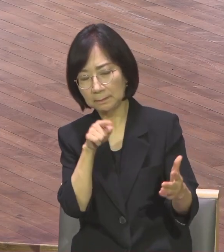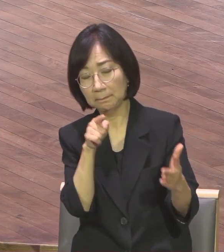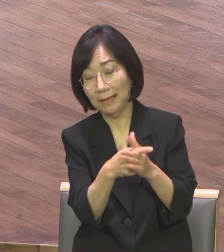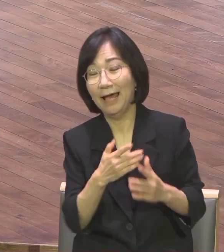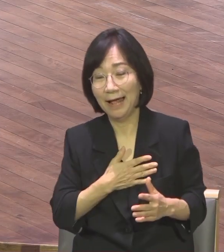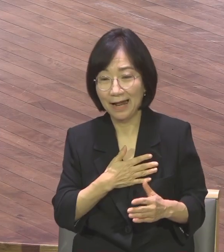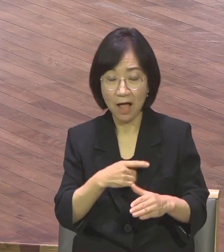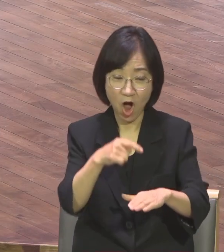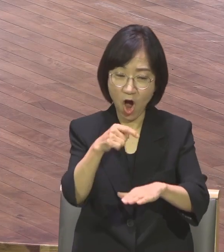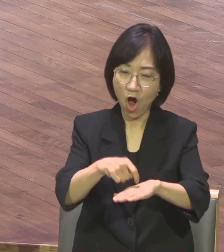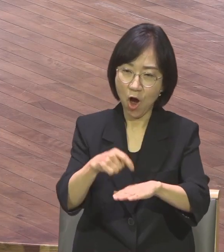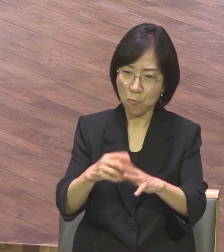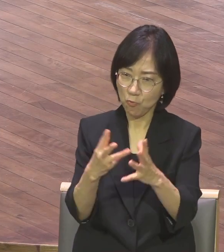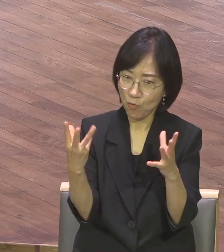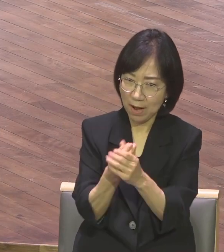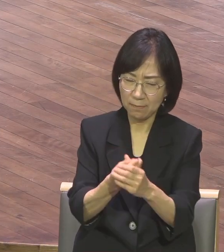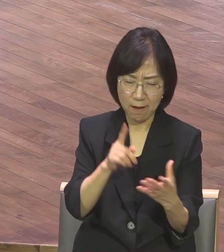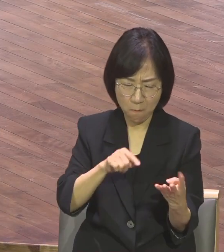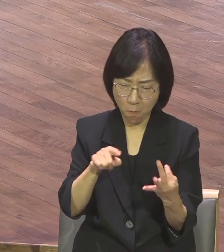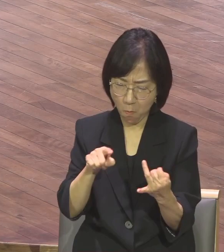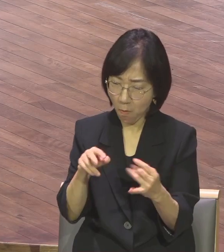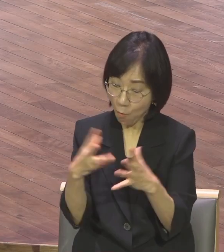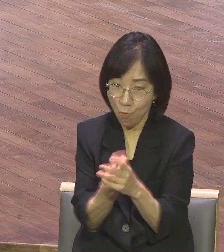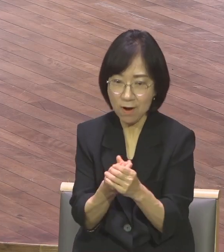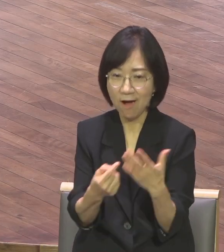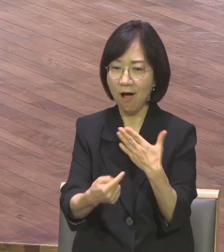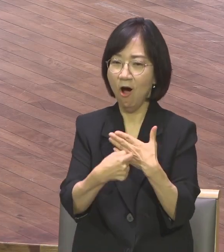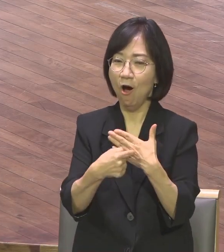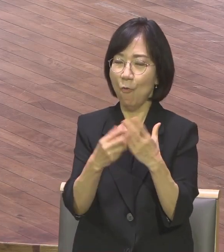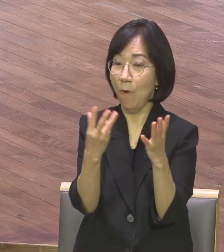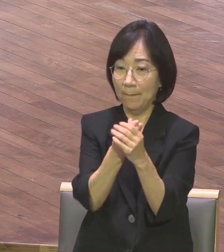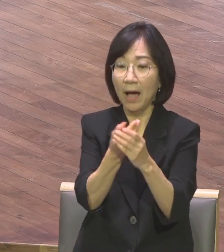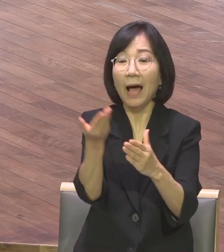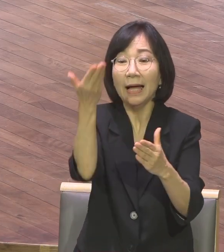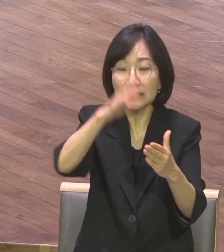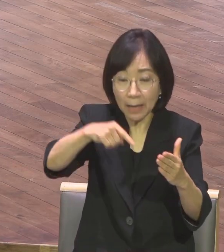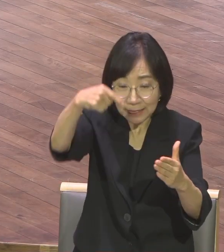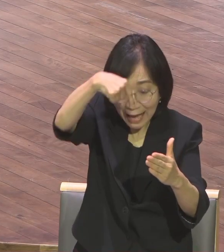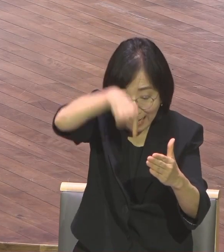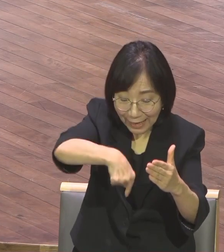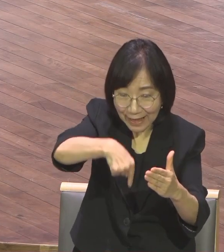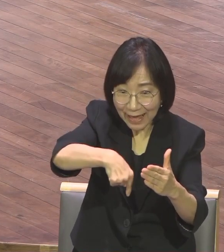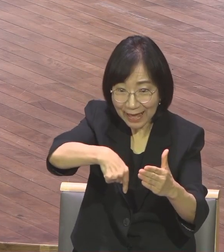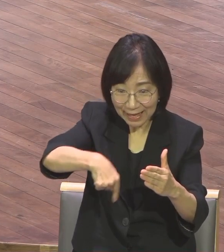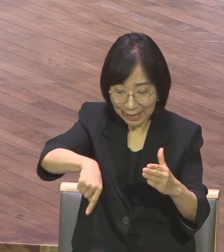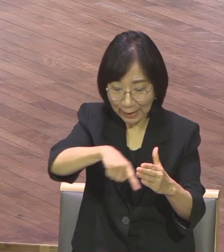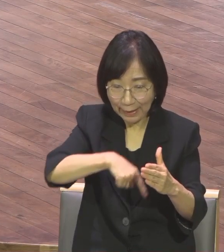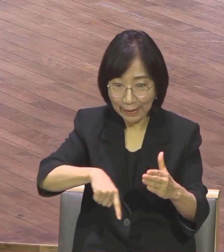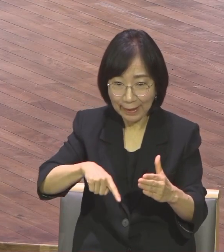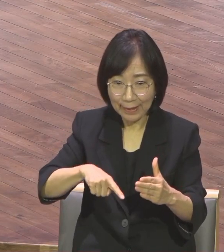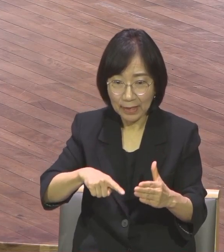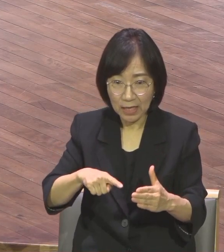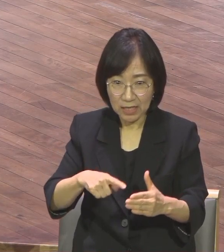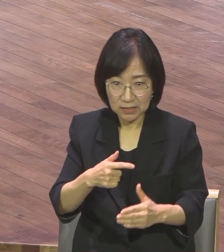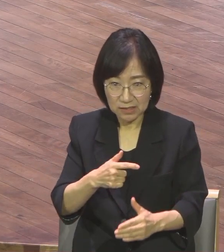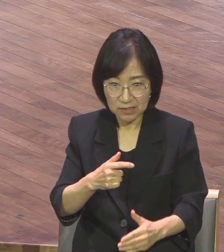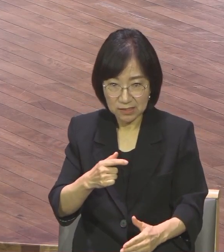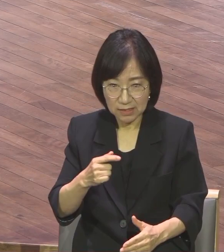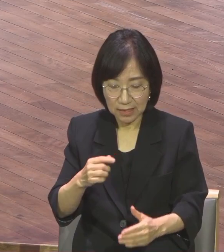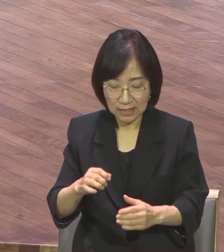끝으로는 완벽한 척해도 이 청년을 사로잡고 있는 것이 뭐냐? 바로